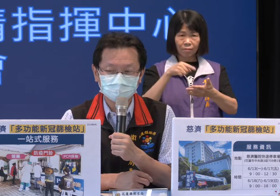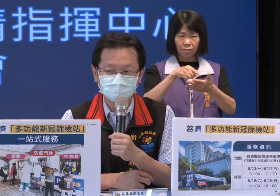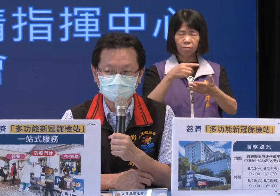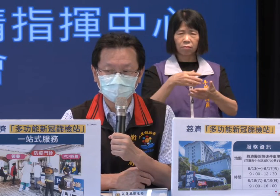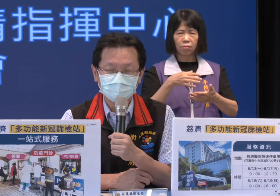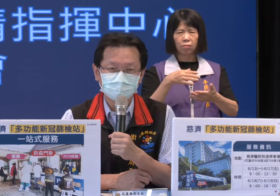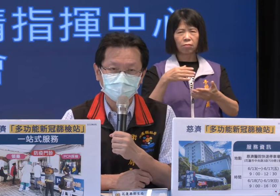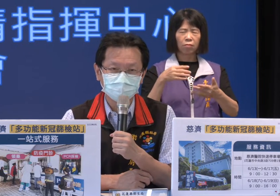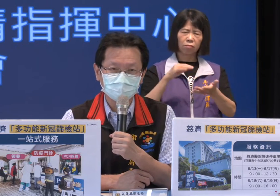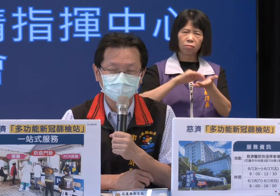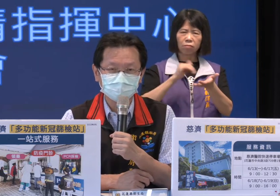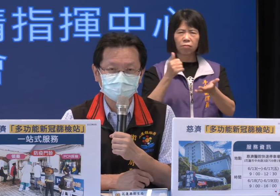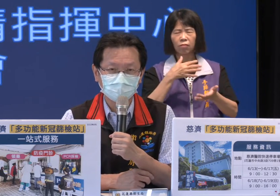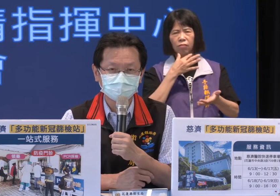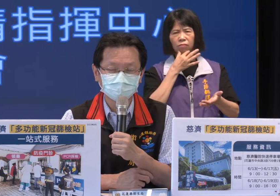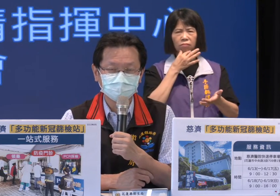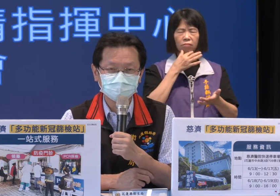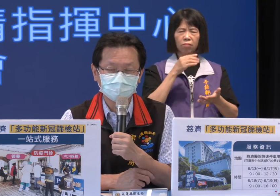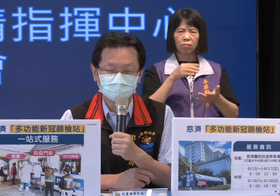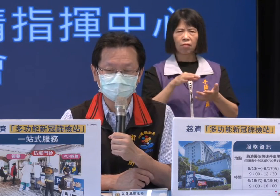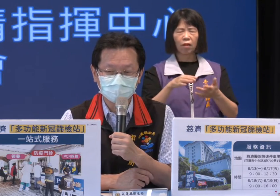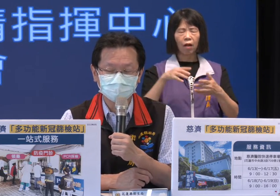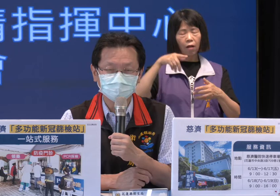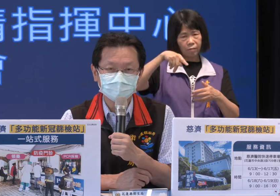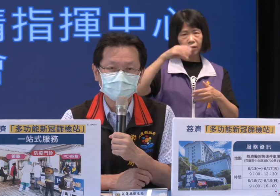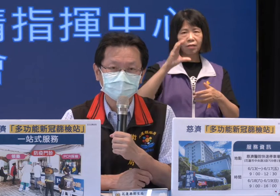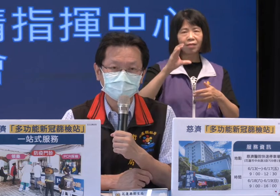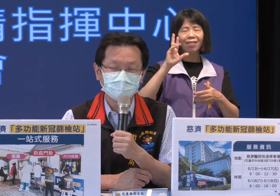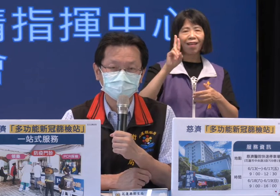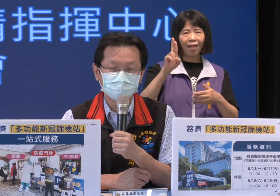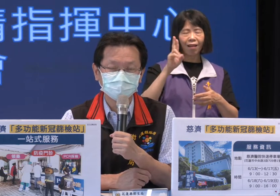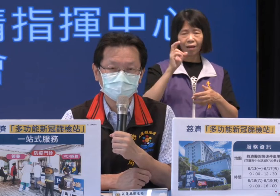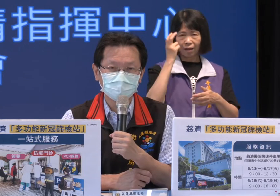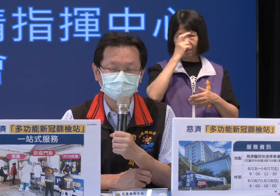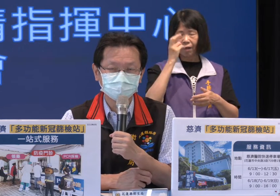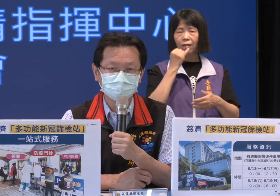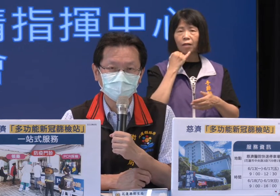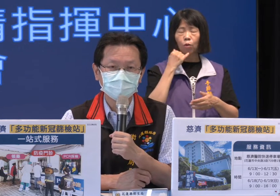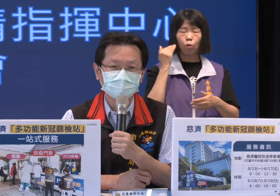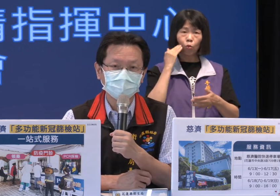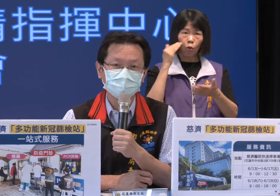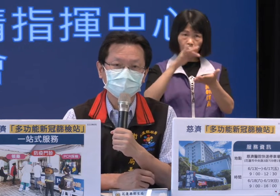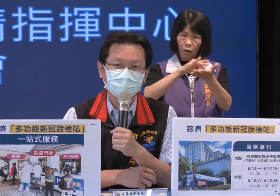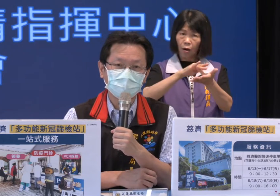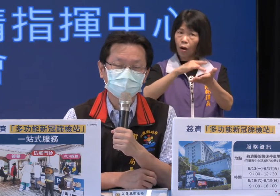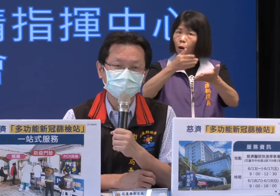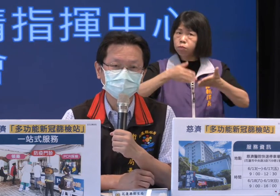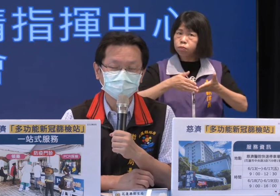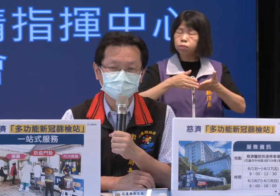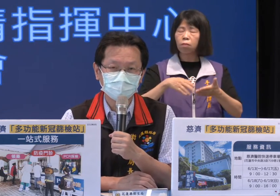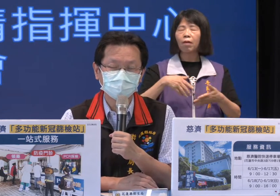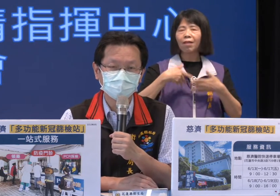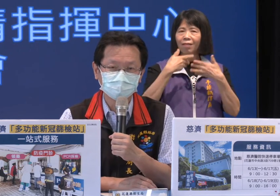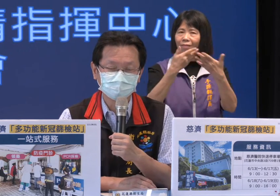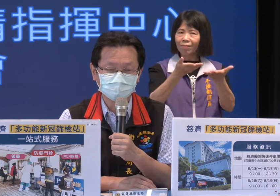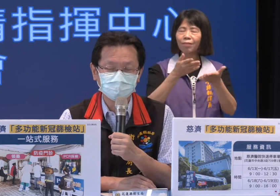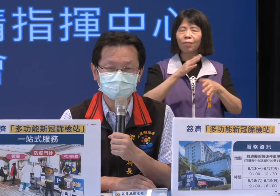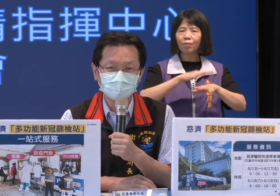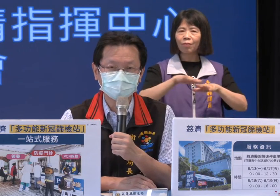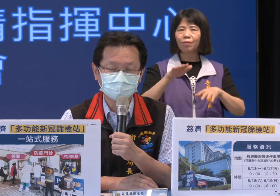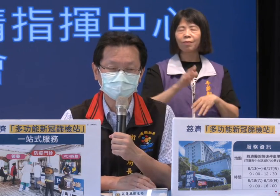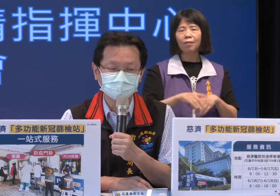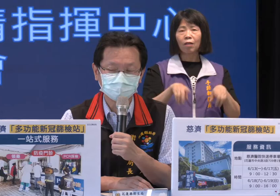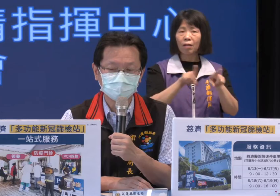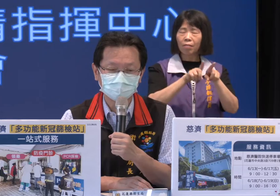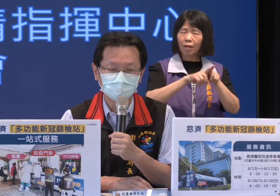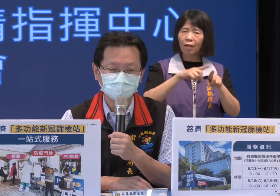疑虑的时候呢，旁边可以做 PCR 的采检，那如果有药物的需要，可以给你开抗病毒的药物或者是一